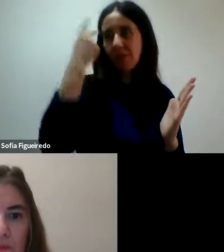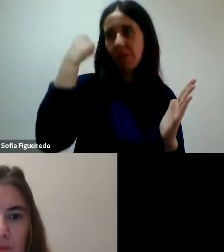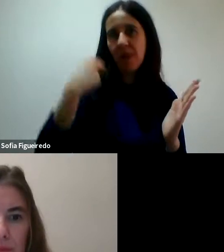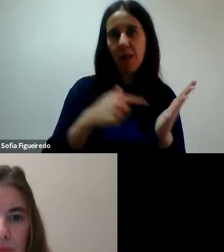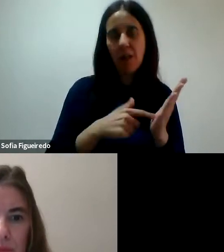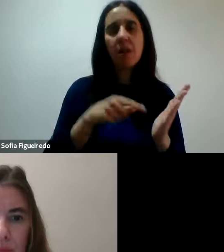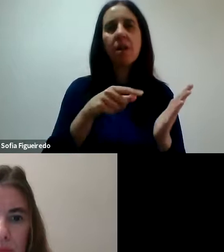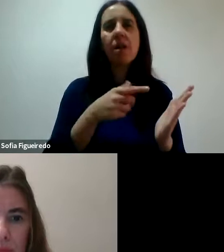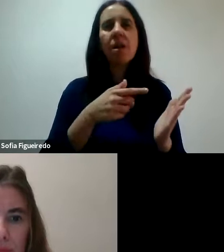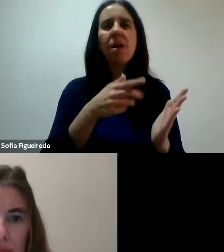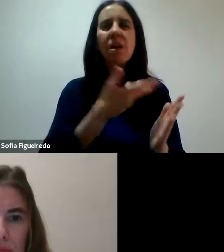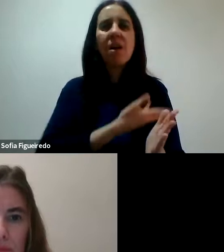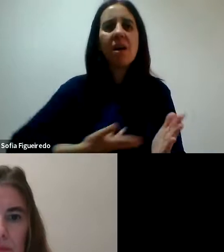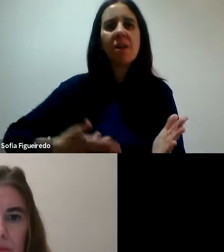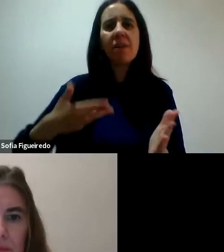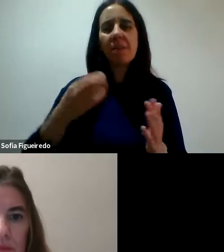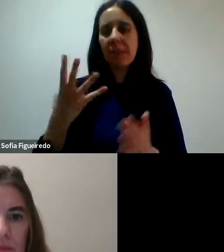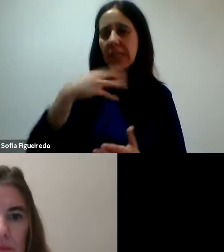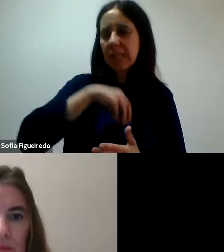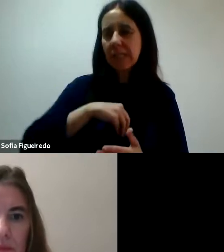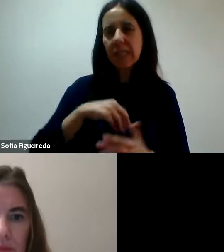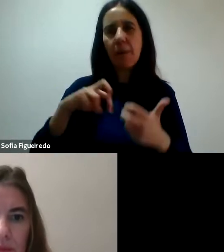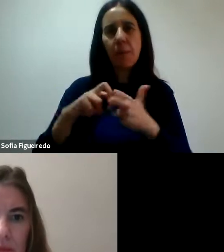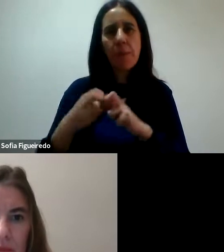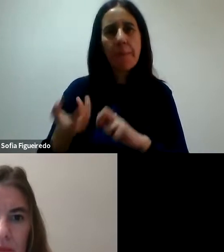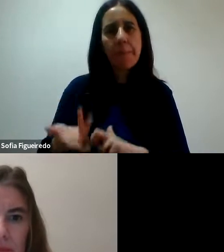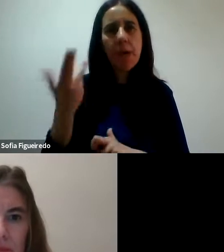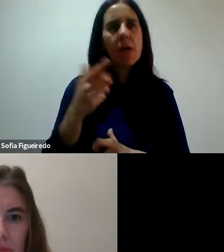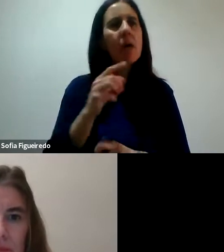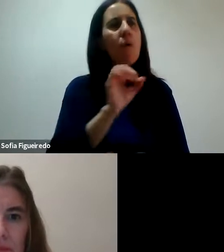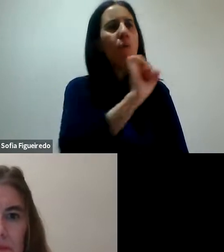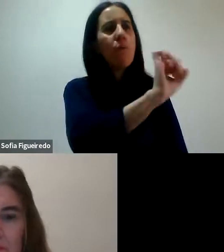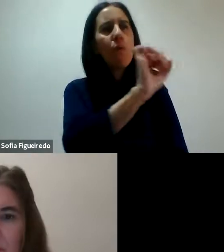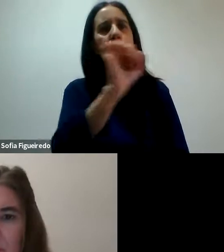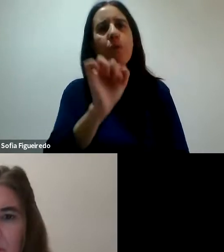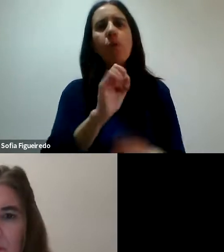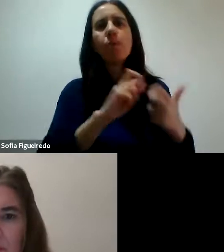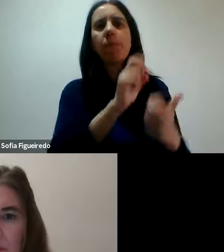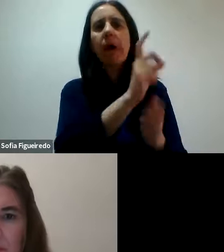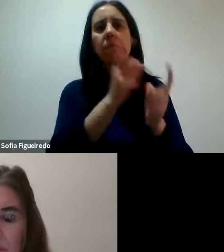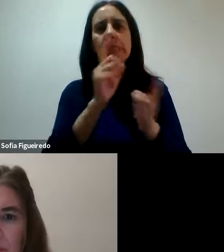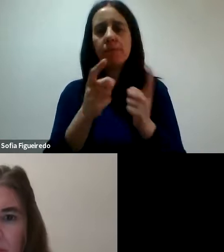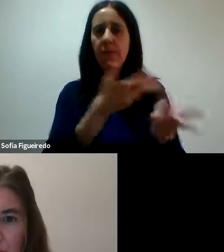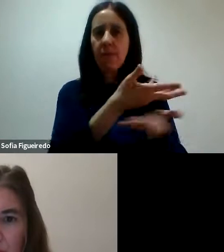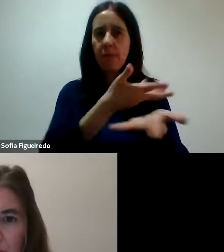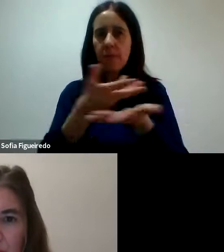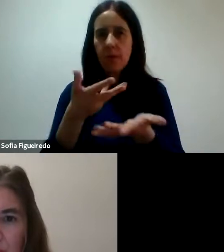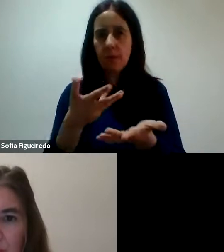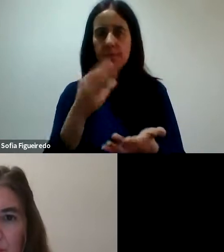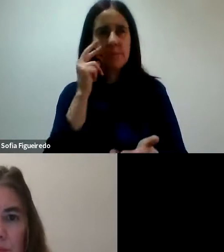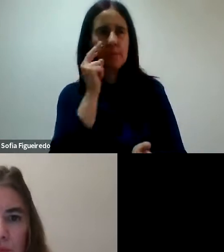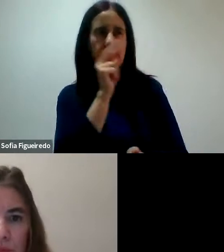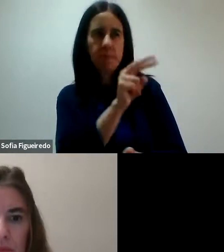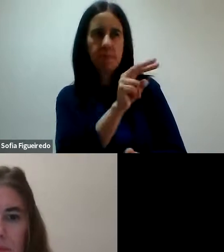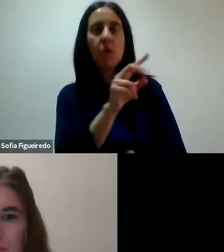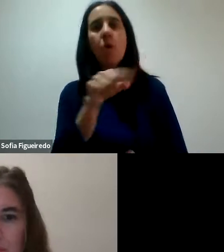remotas com mais problemas de literacia, quais eram os problemas que elas tinham. Portanto, a primeira coisa é falar com as pessoas, observar muitos casos, noutros,